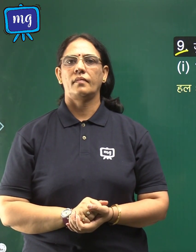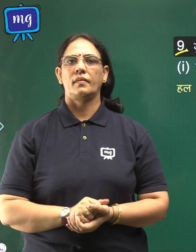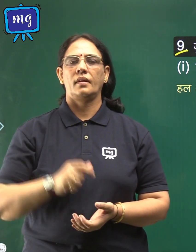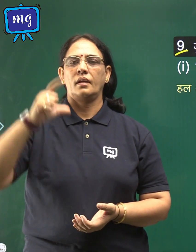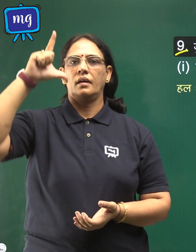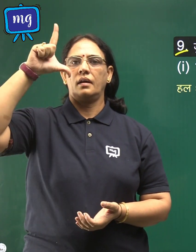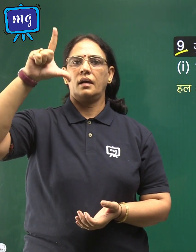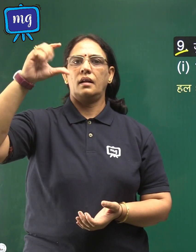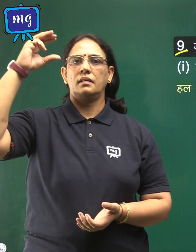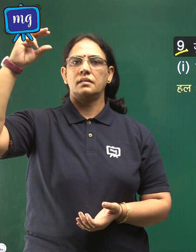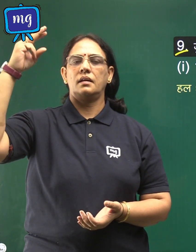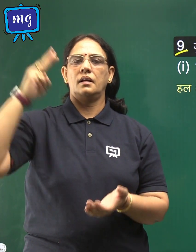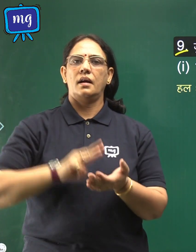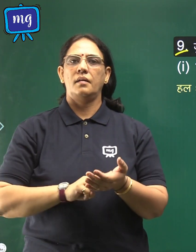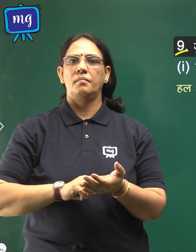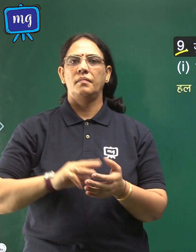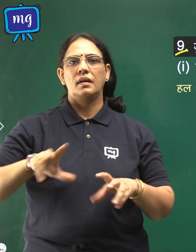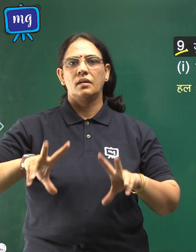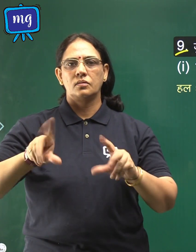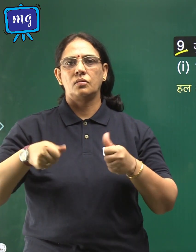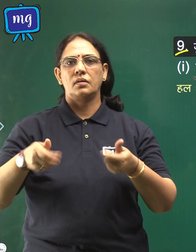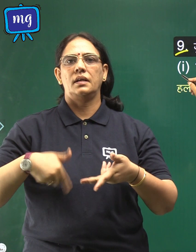गुणनखंड ज्ञात कीजिए।